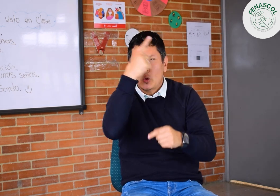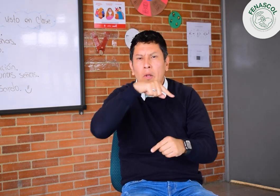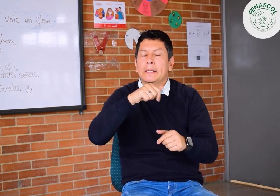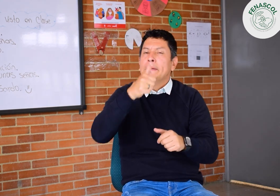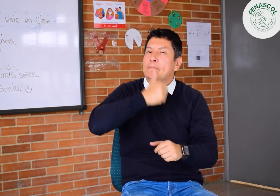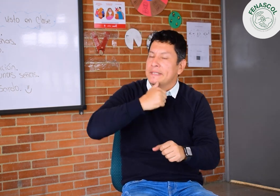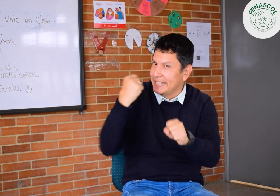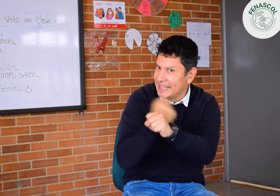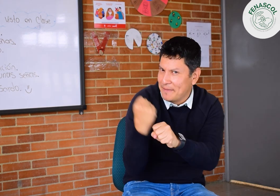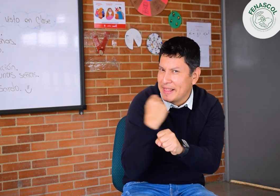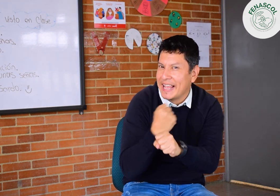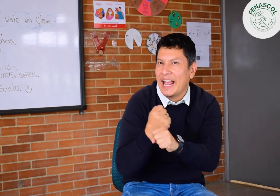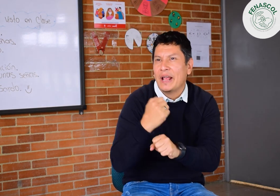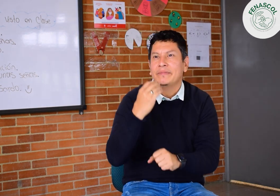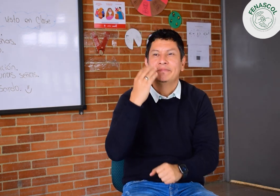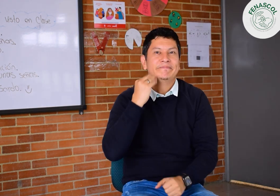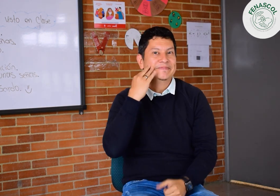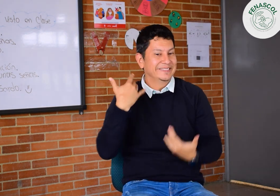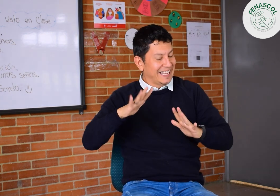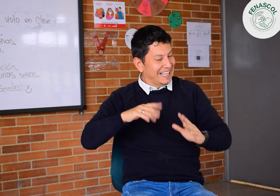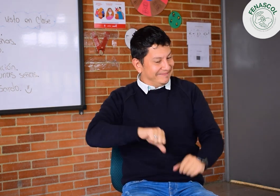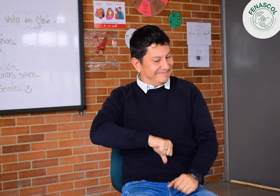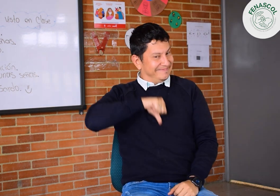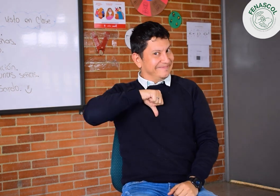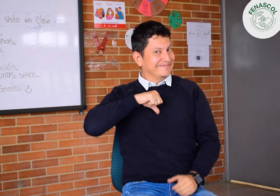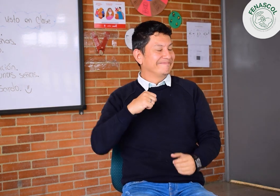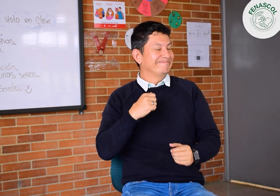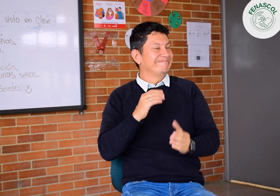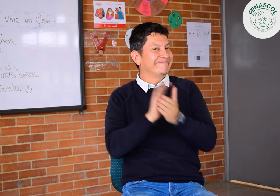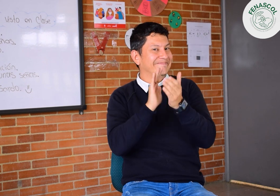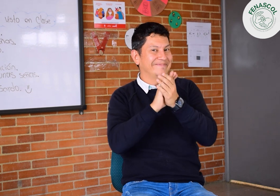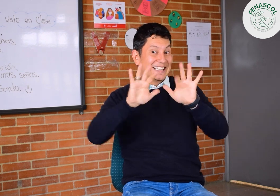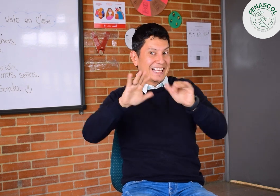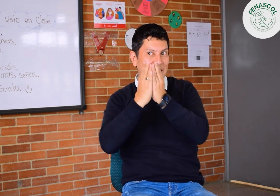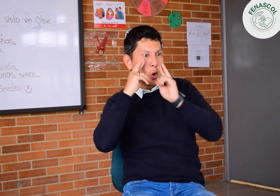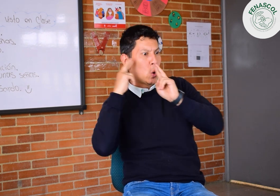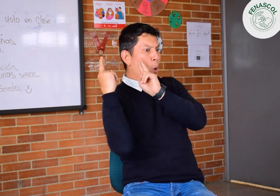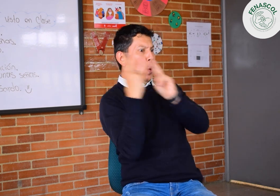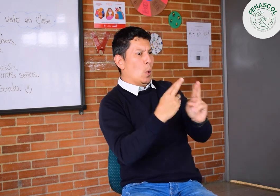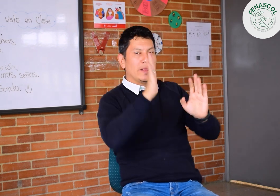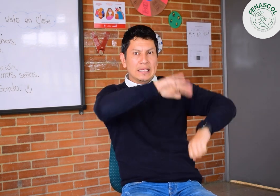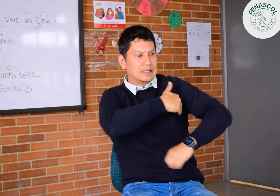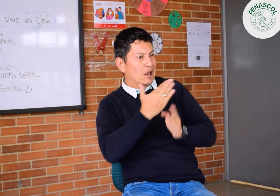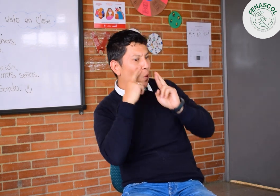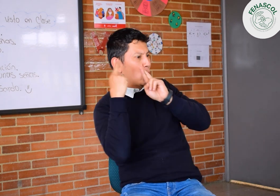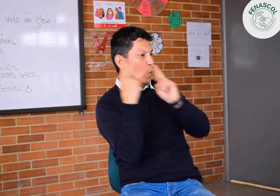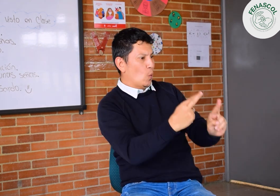por fin la secretaría de educación y el Ministerio lo reconoce como profesionales sus estudiantes se sentirán